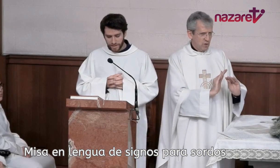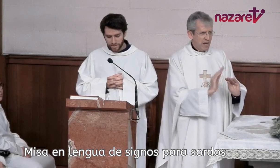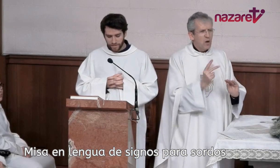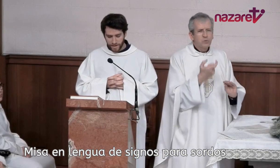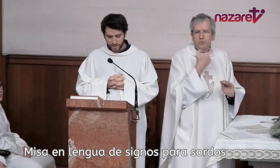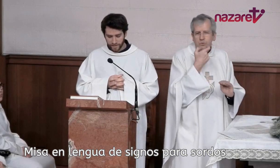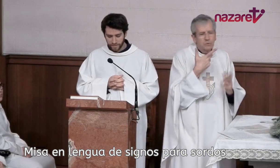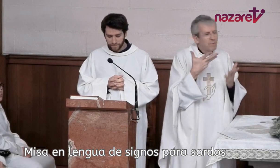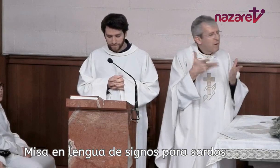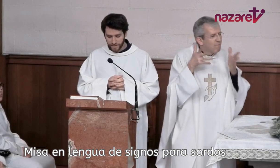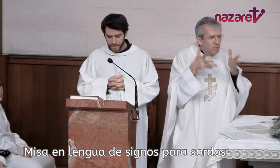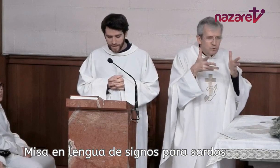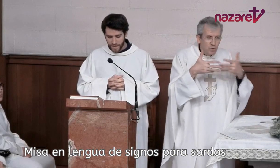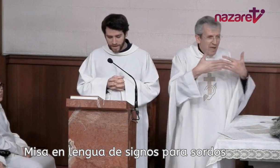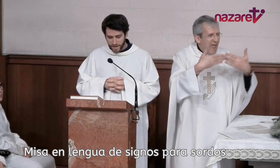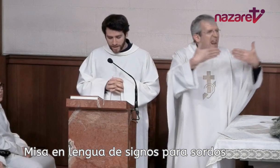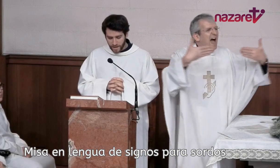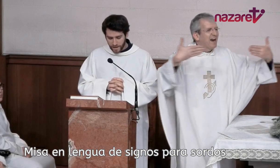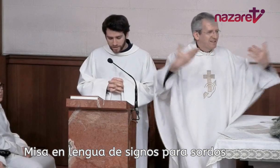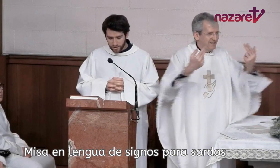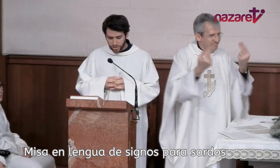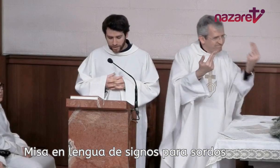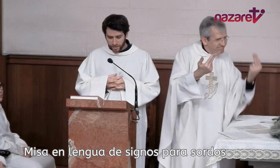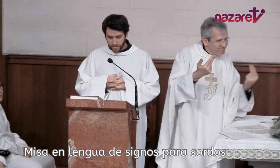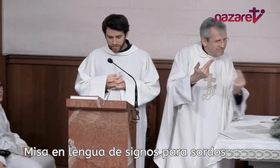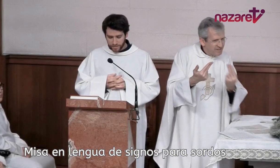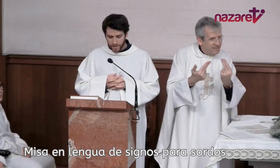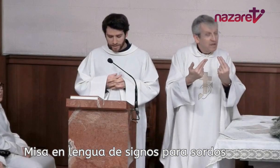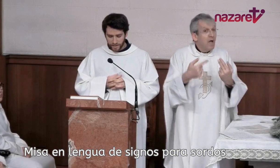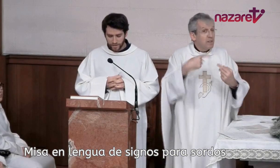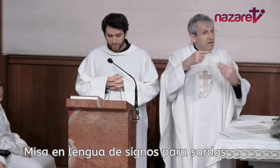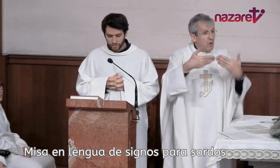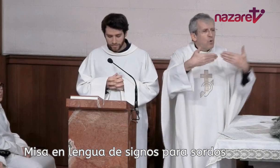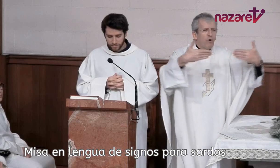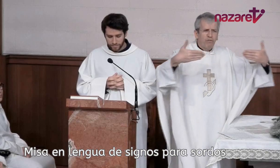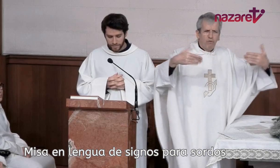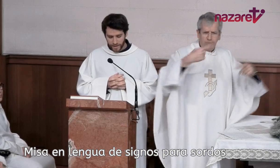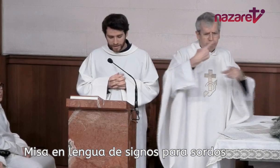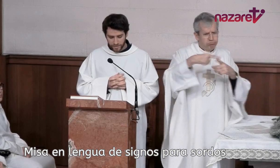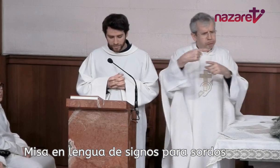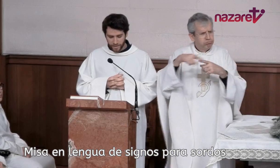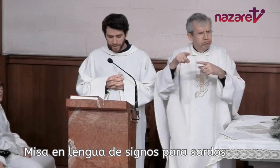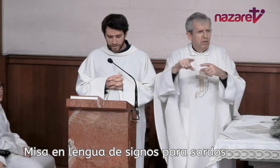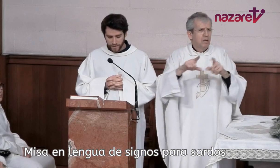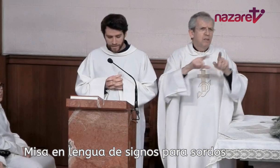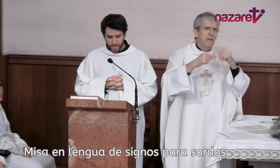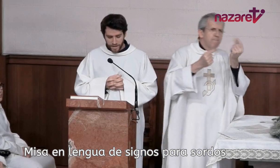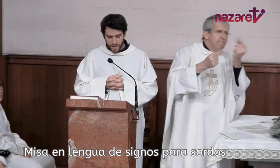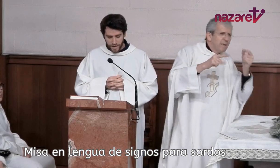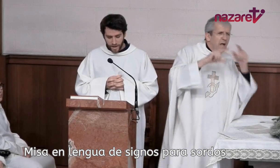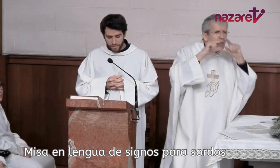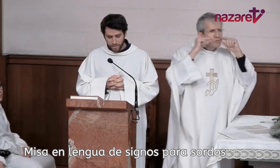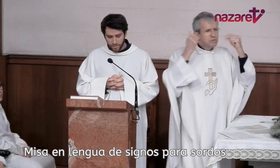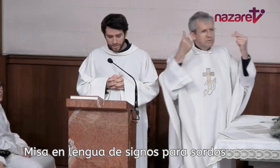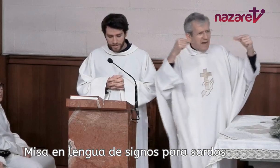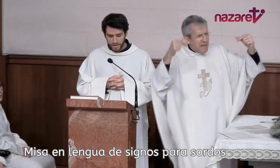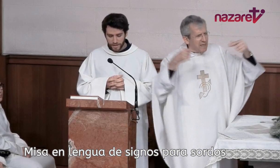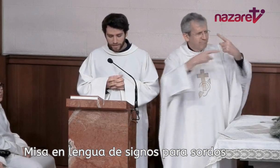apasionaba el arte. En su colección tenían de todo, Picasso, Dalí. A menudo se sentaban